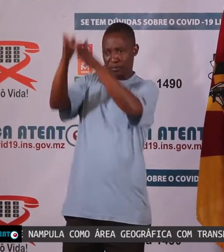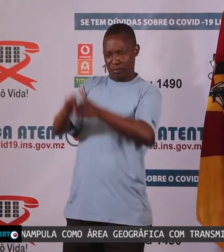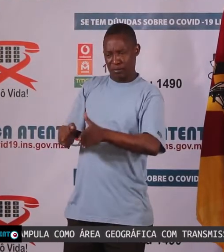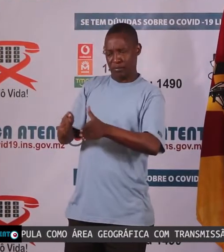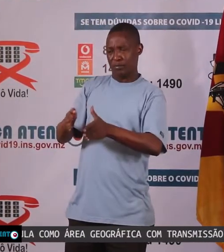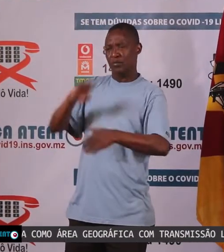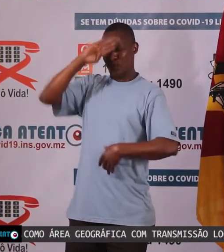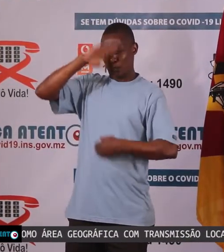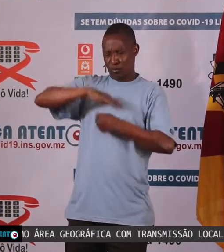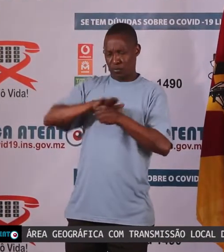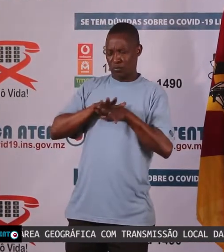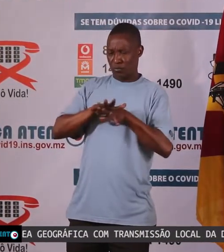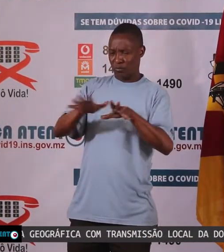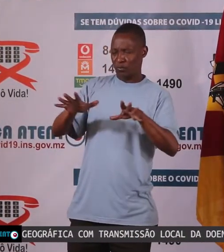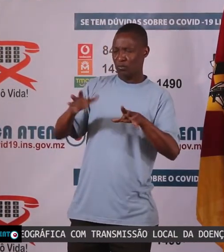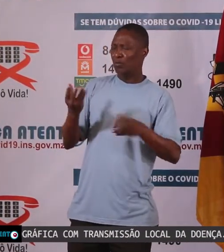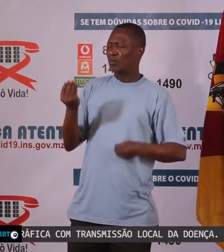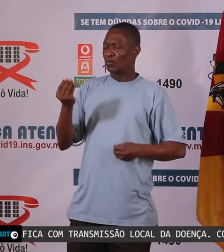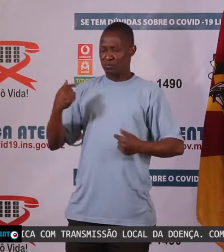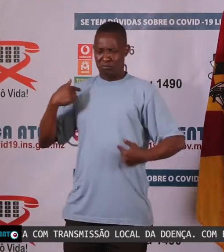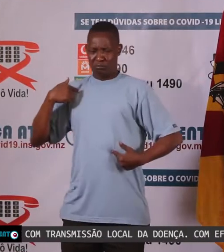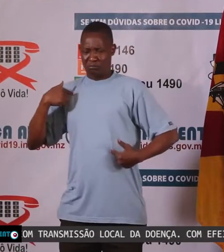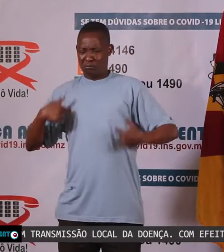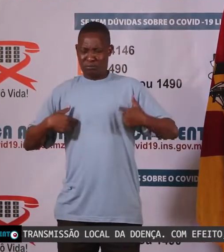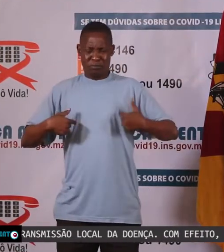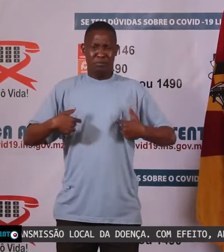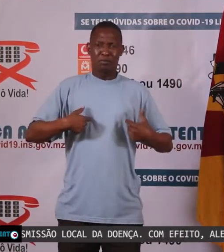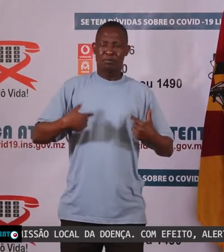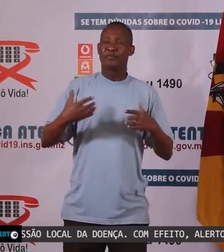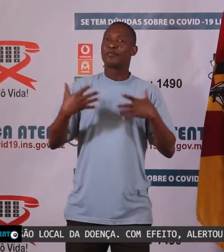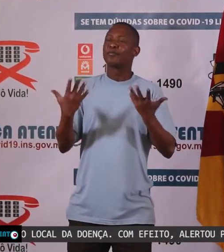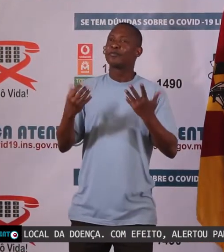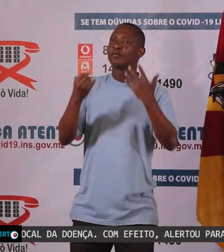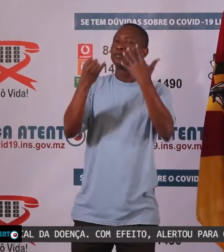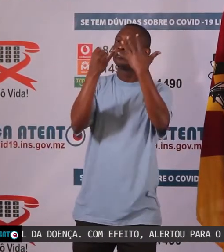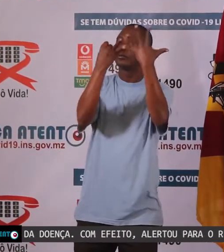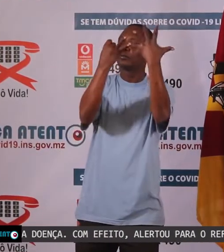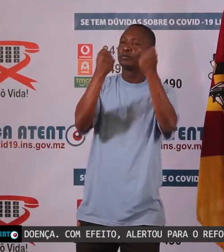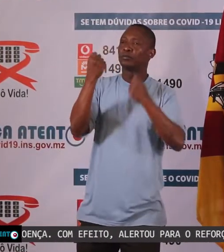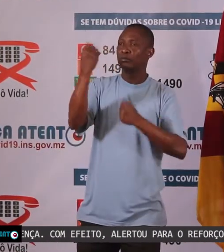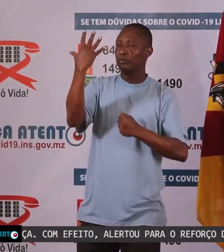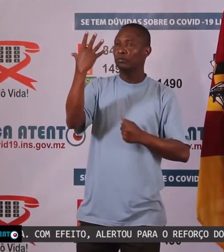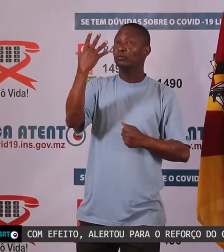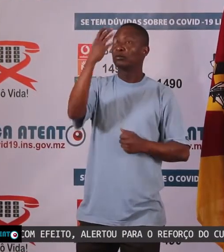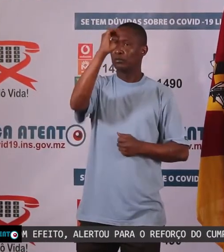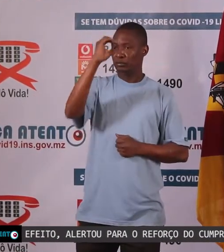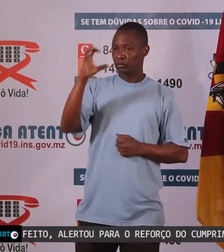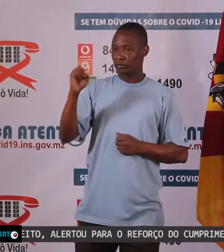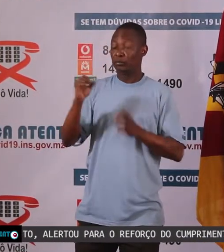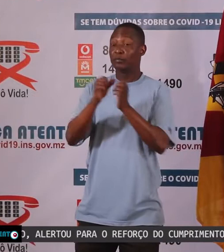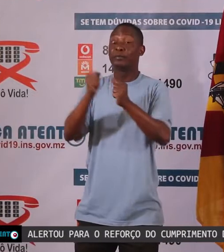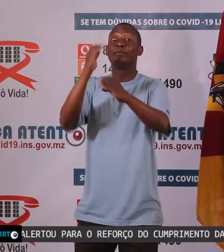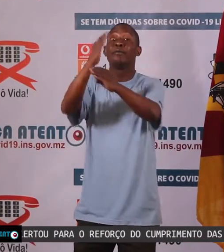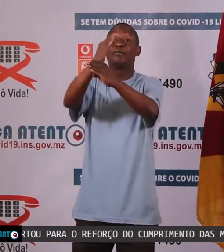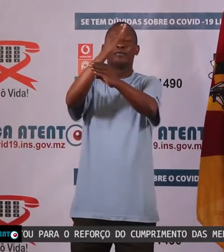75%, quando nós estamos recordados que a grande maioria dos nossos casos, no princípio, eram